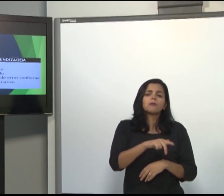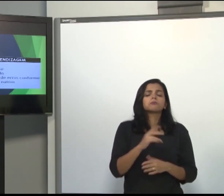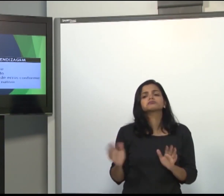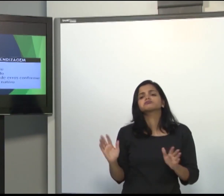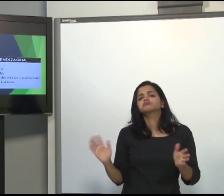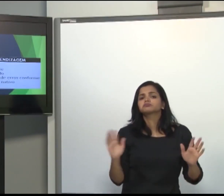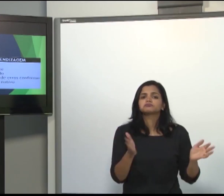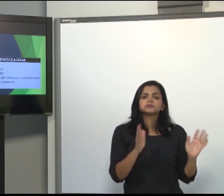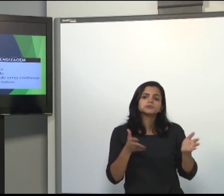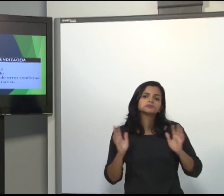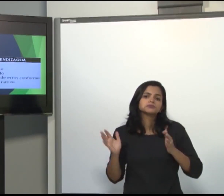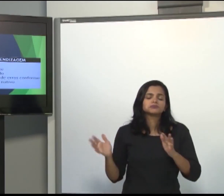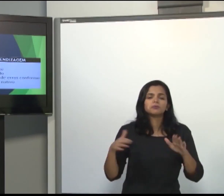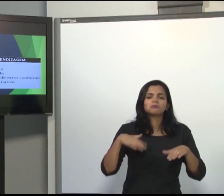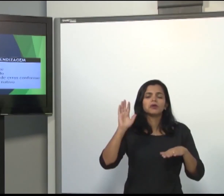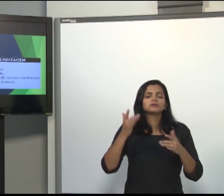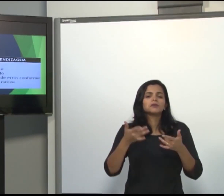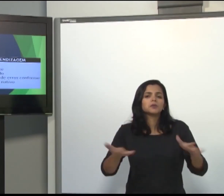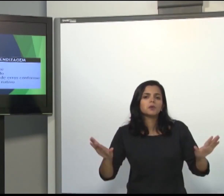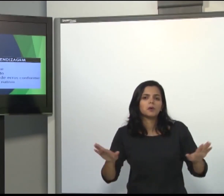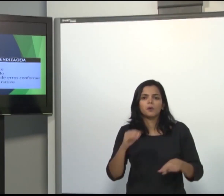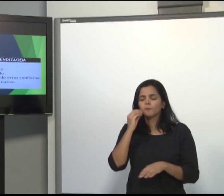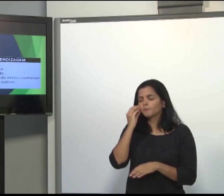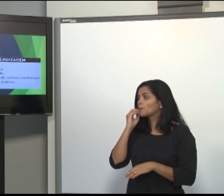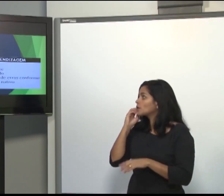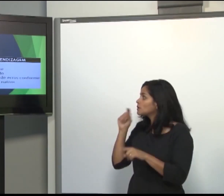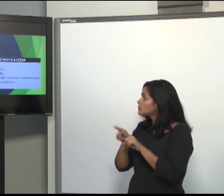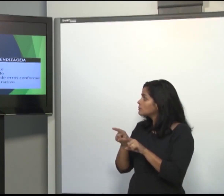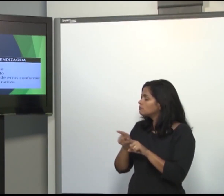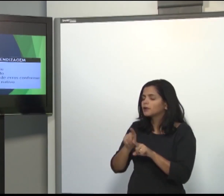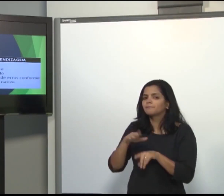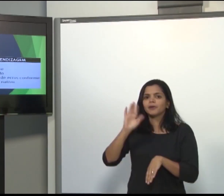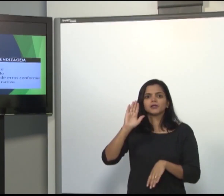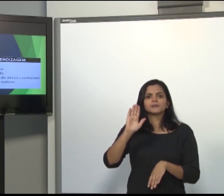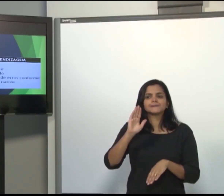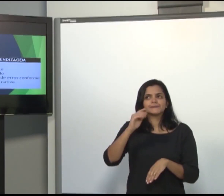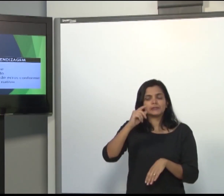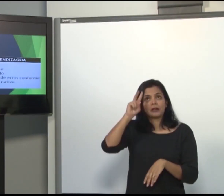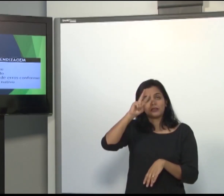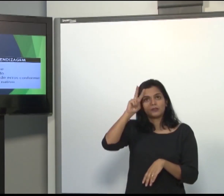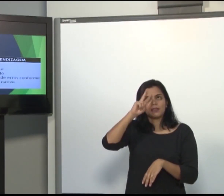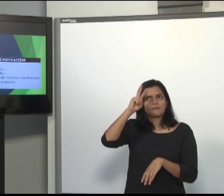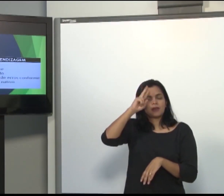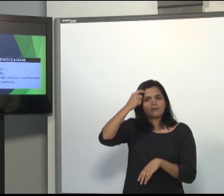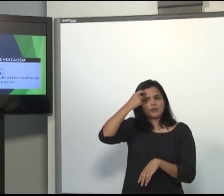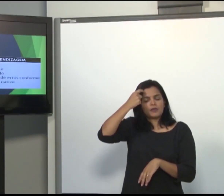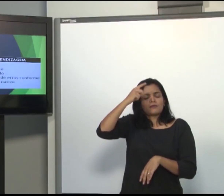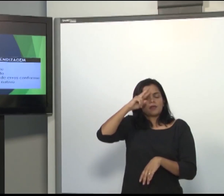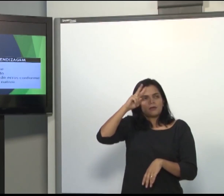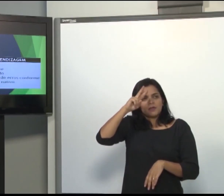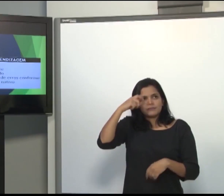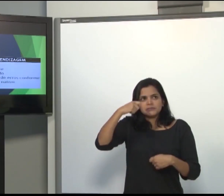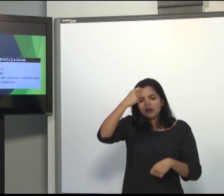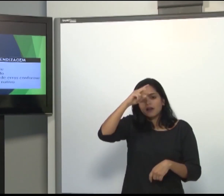Então, é uma conversação consciente, ou seja, é necessário que se